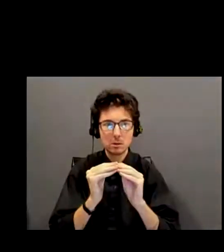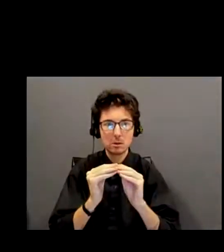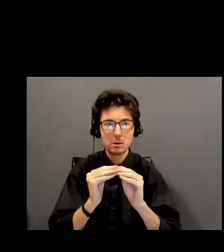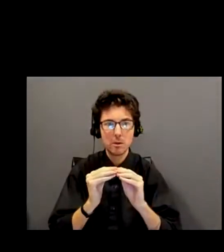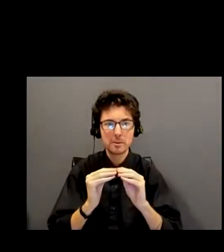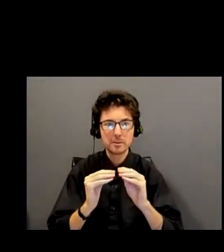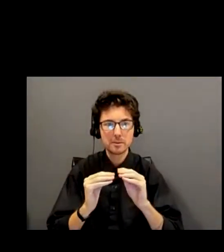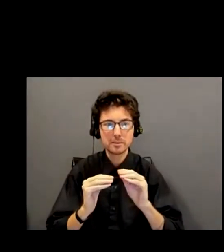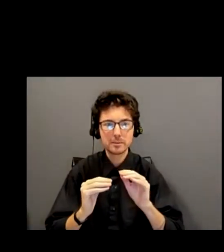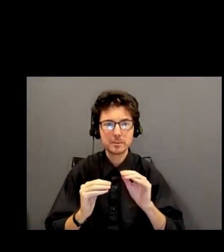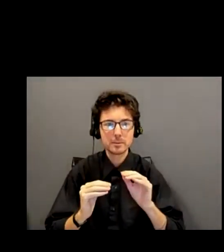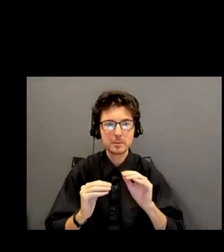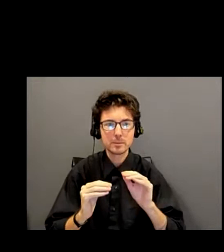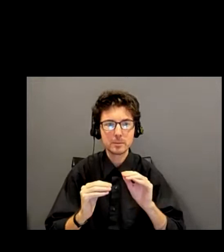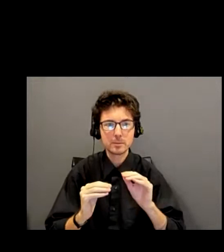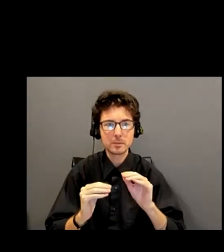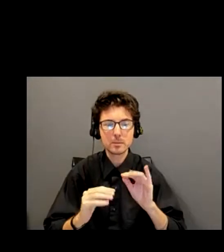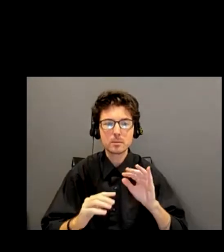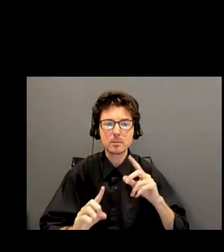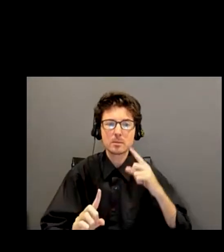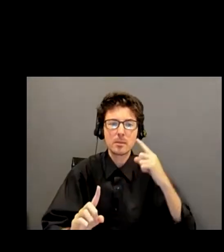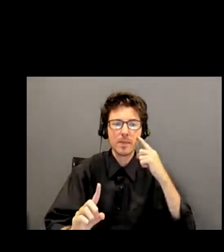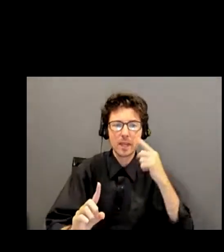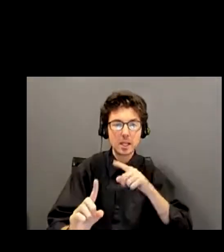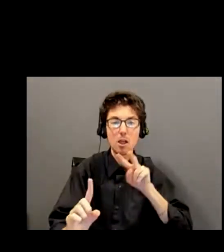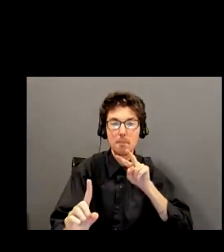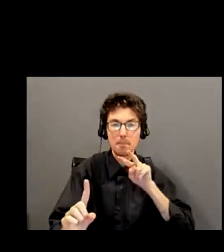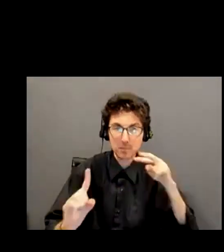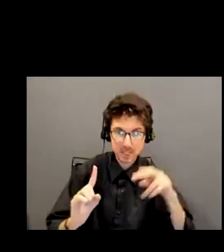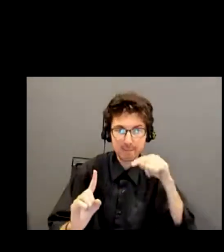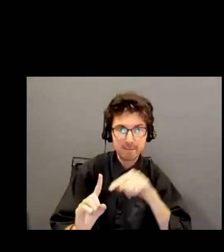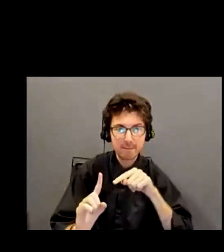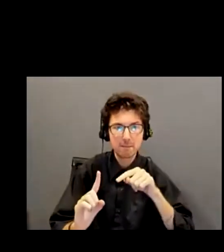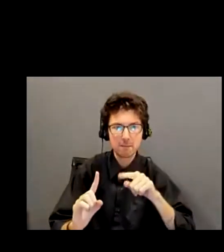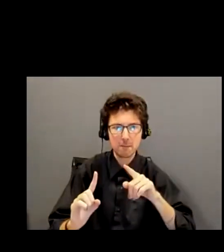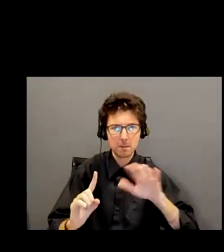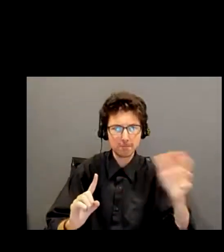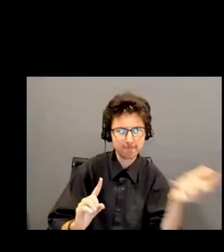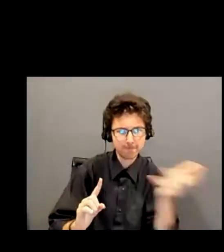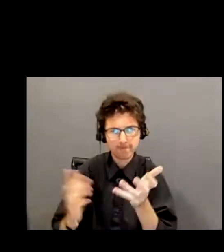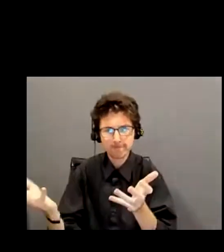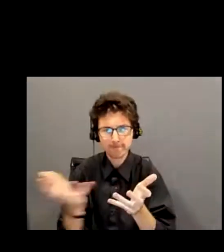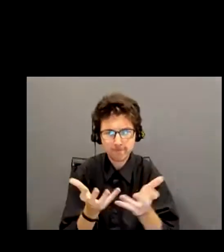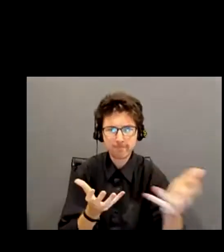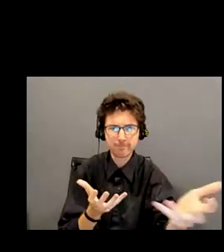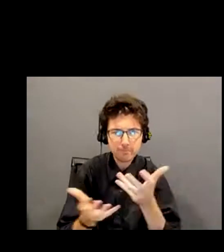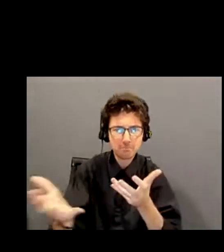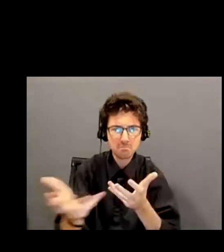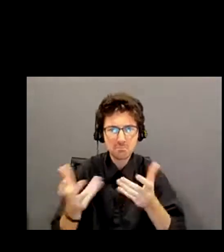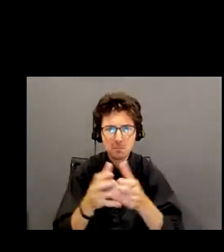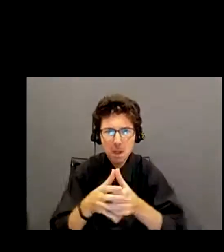différentes perspectives. Ces perspectives que nous avons en tant que communauté